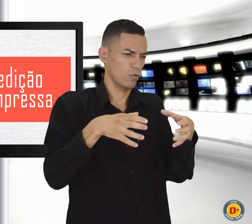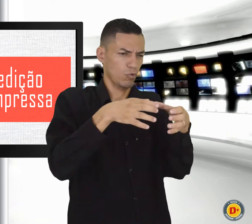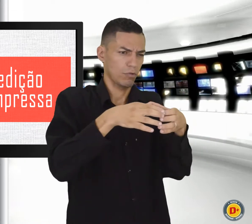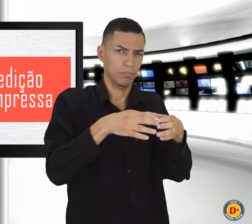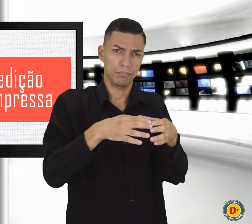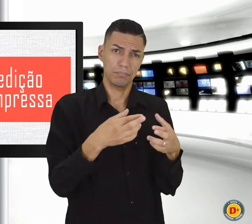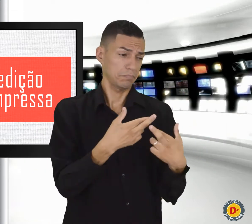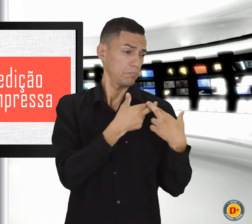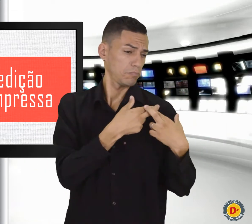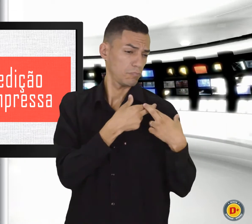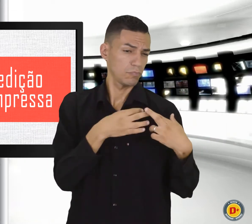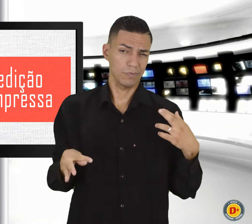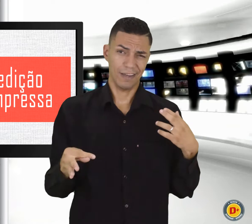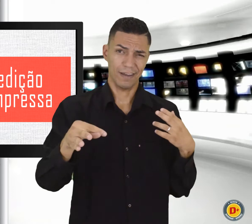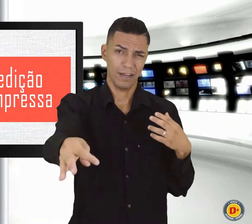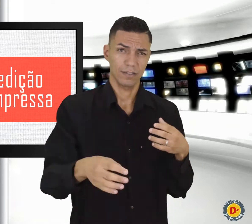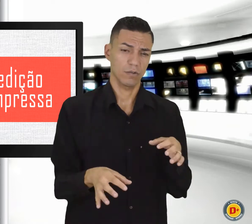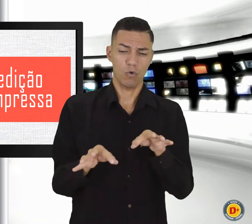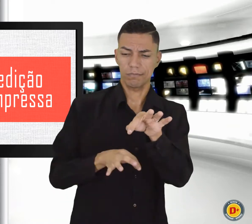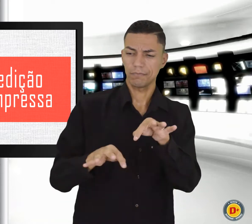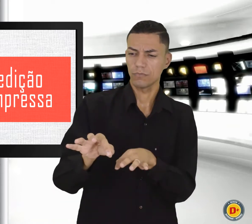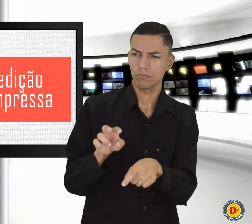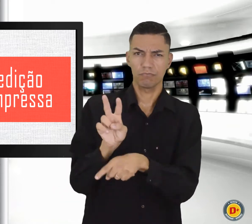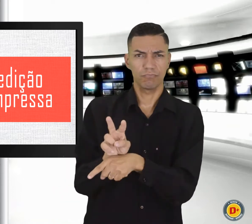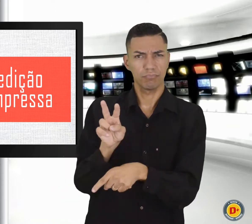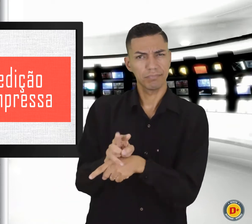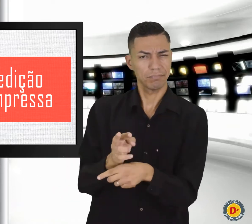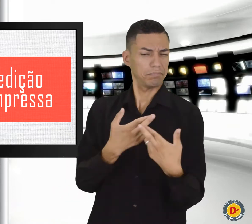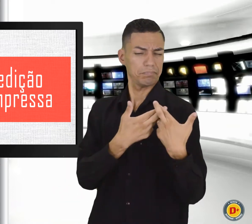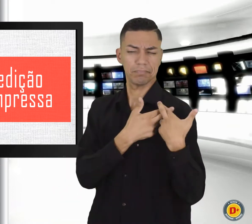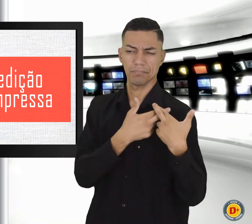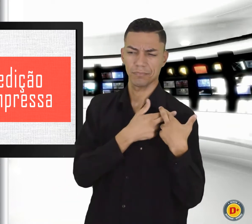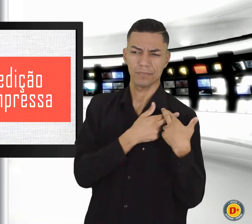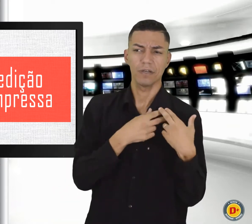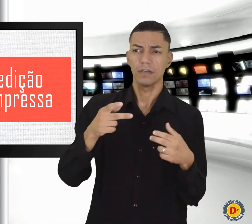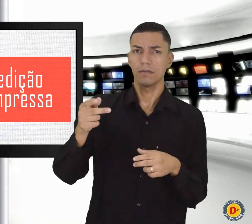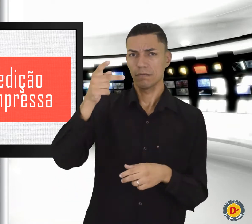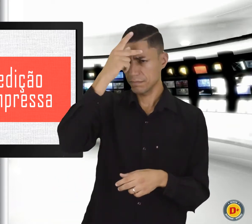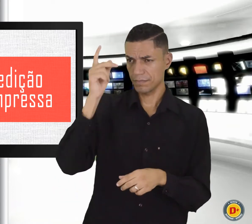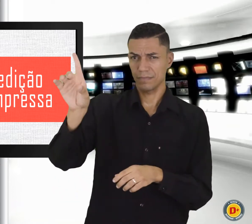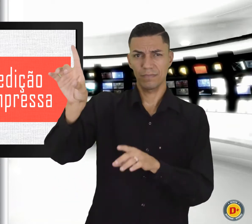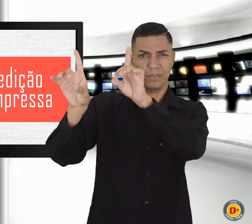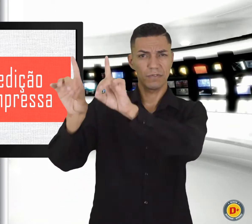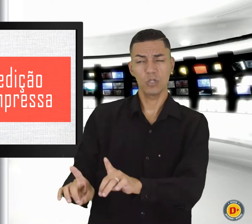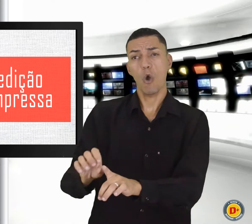técnica, coordenador e consultores de emprego apoiado, que recebe pessoas com o perfil